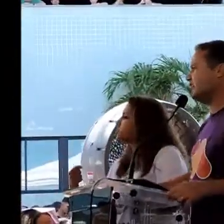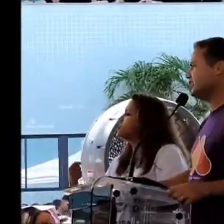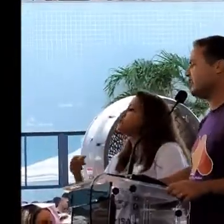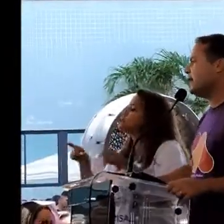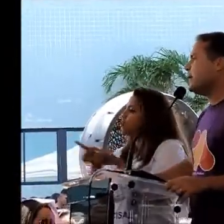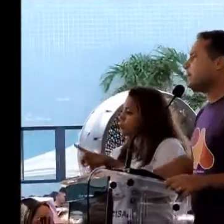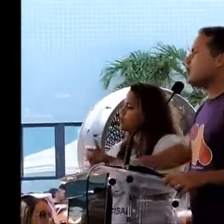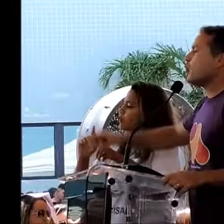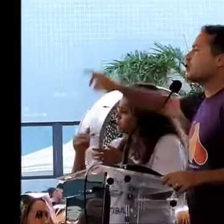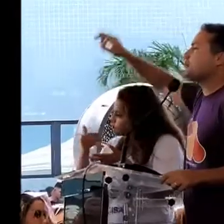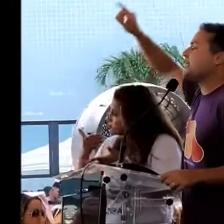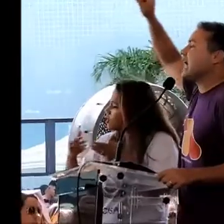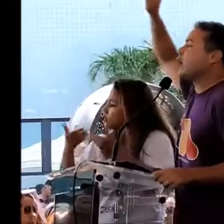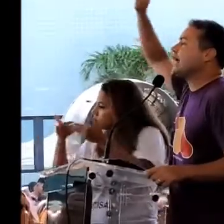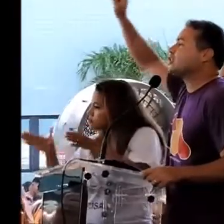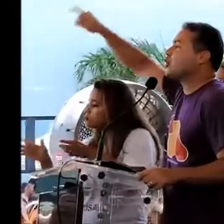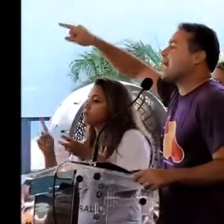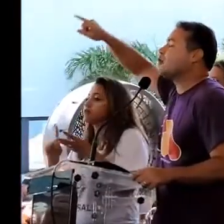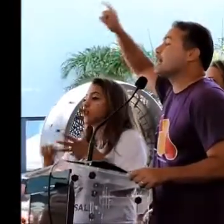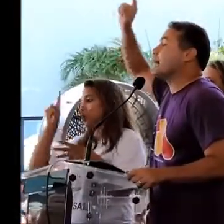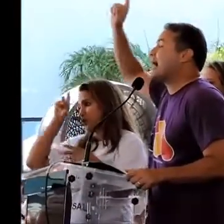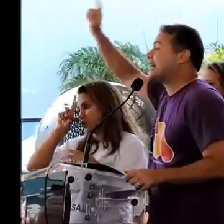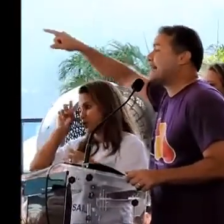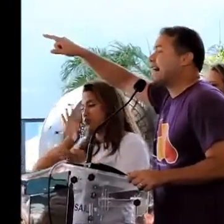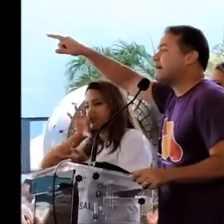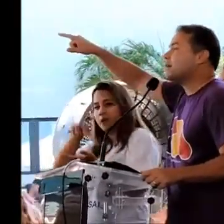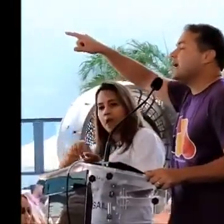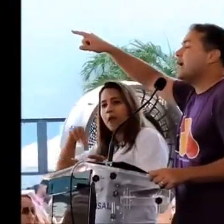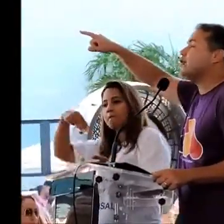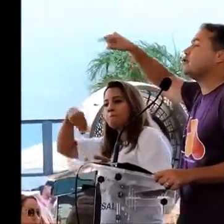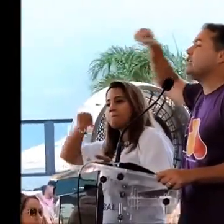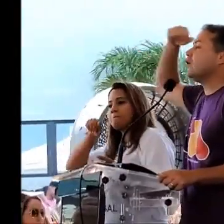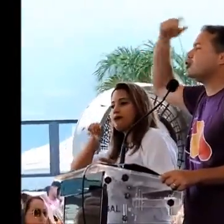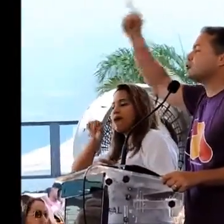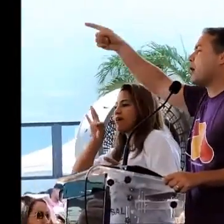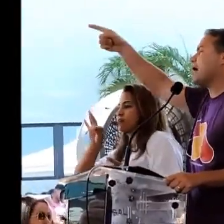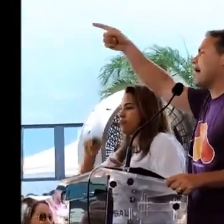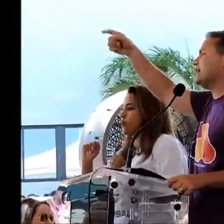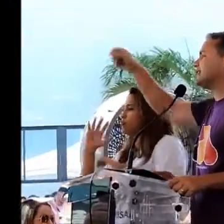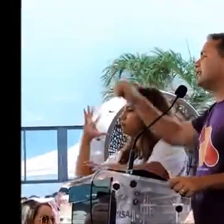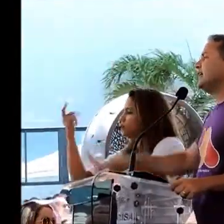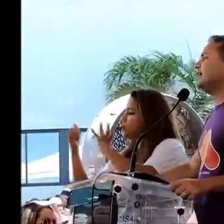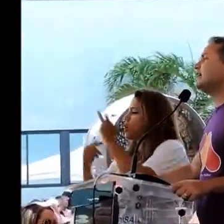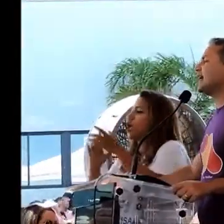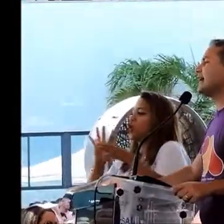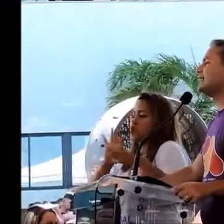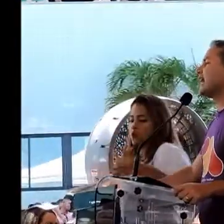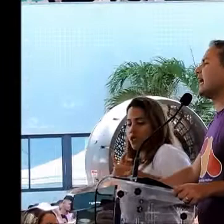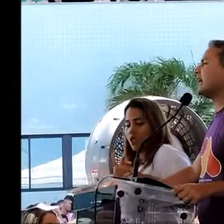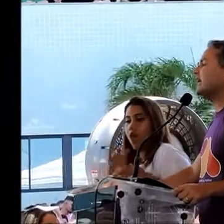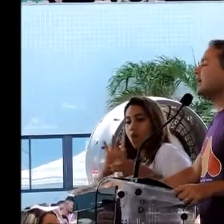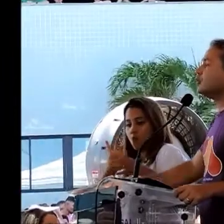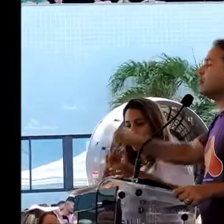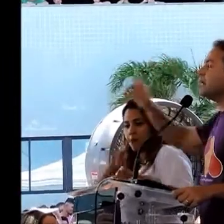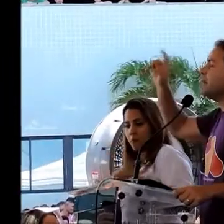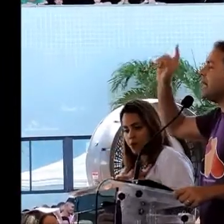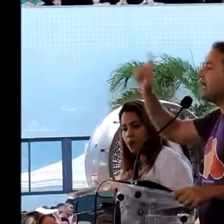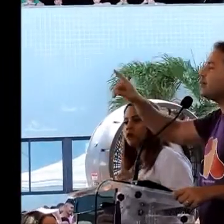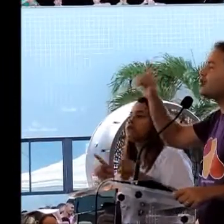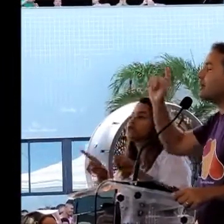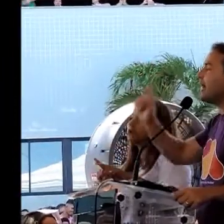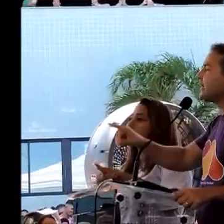de 2020. O Hospital Regional da Mata, em União dos Palmares, que será entregue